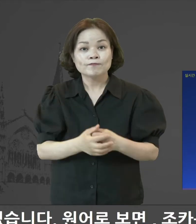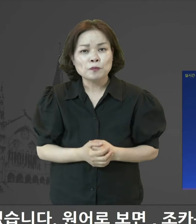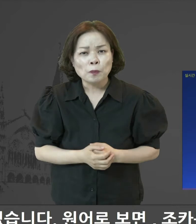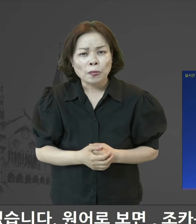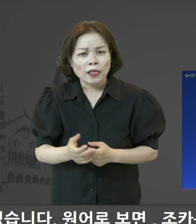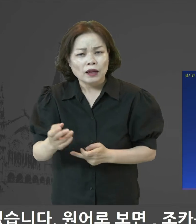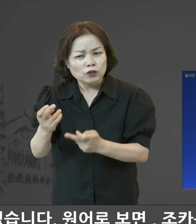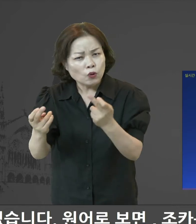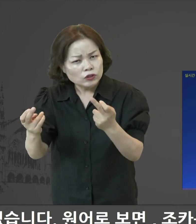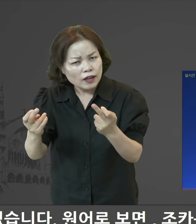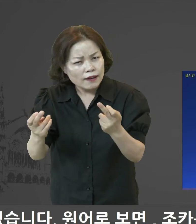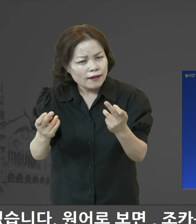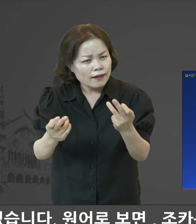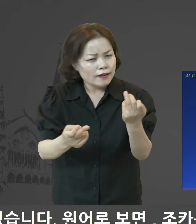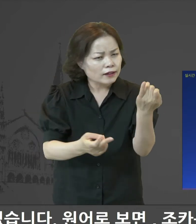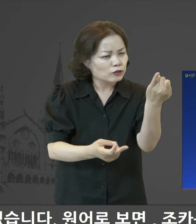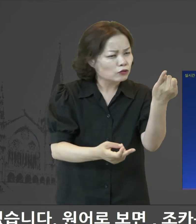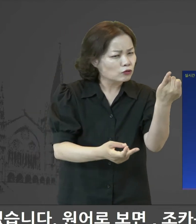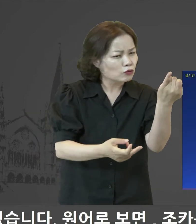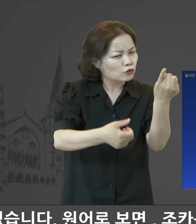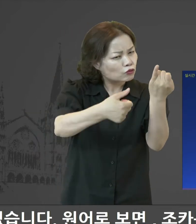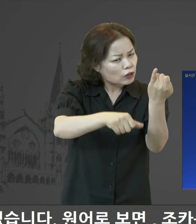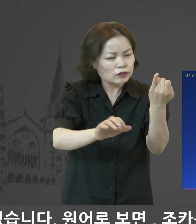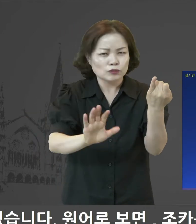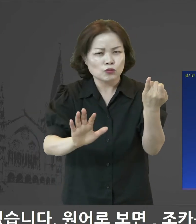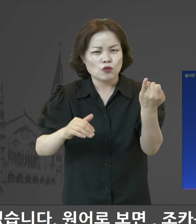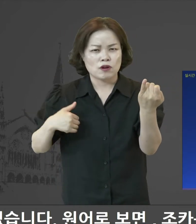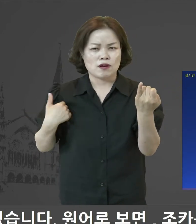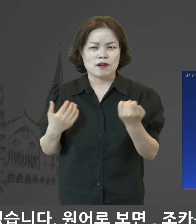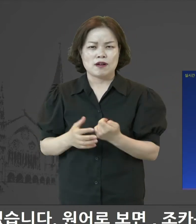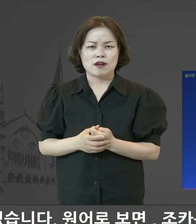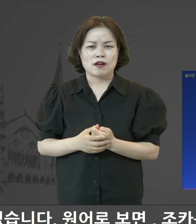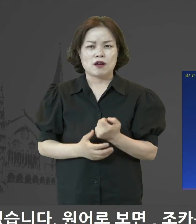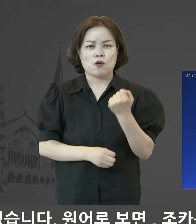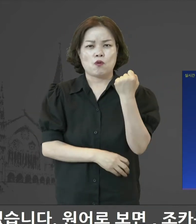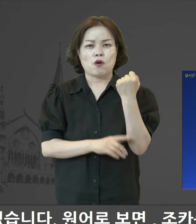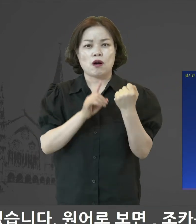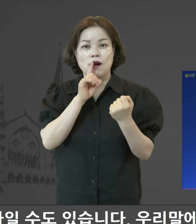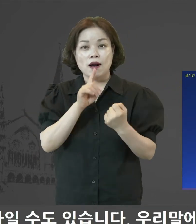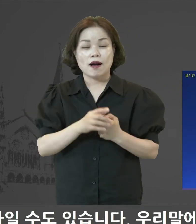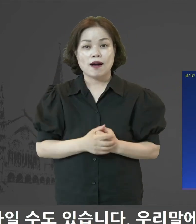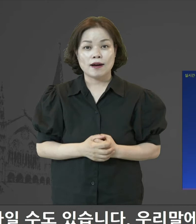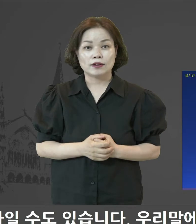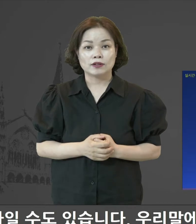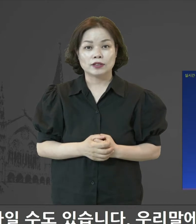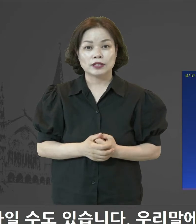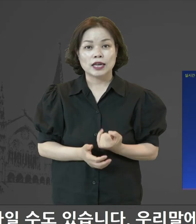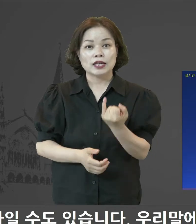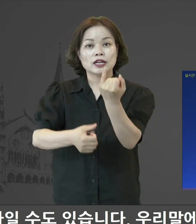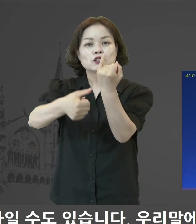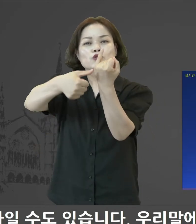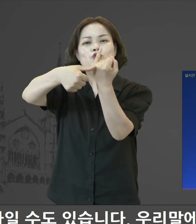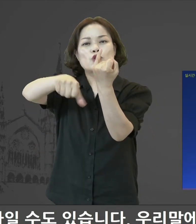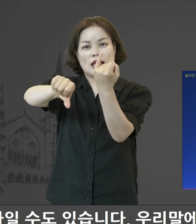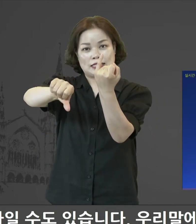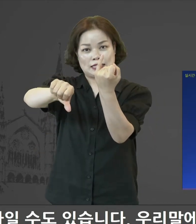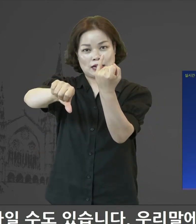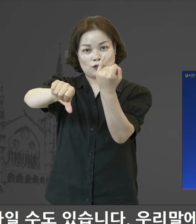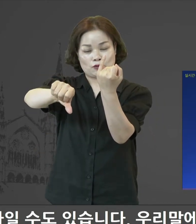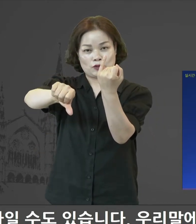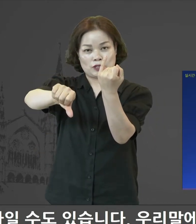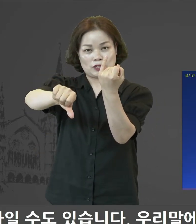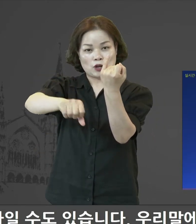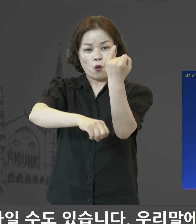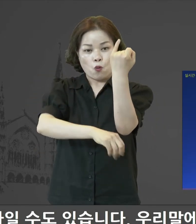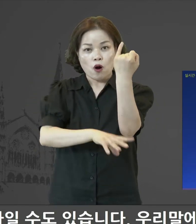형제 쪽인지 누이 쪽인지 알 길이 없어요. 근데 원어에는 누이의 아들 이렇게 돼 있어요.